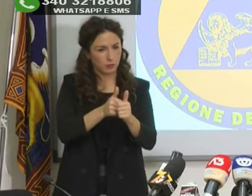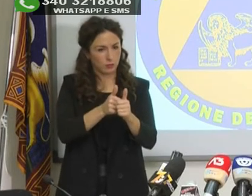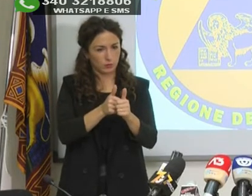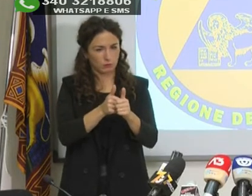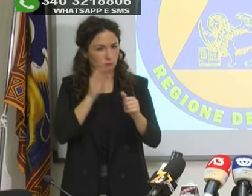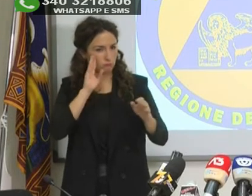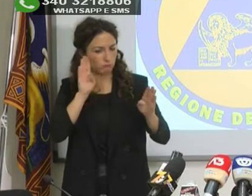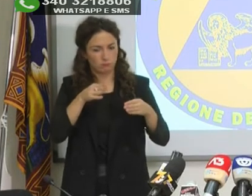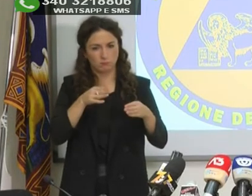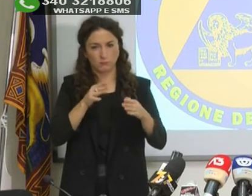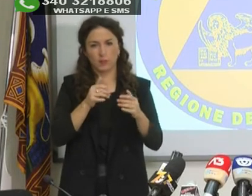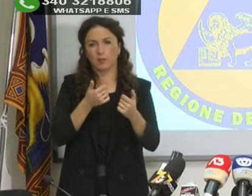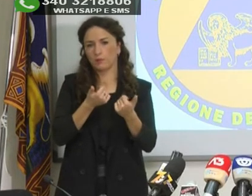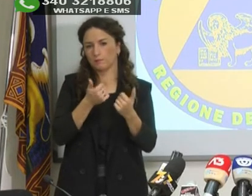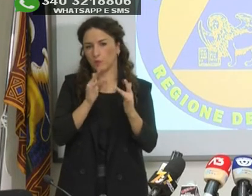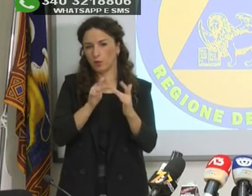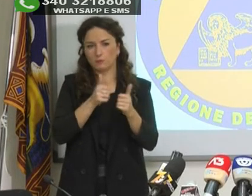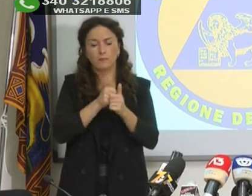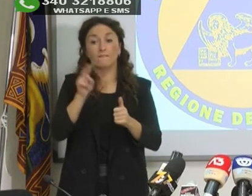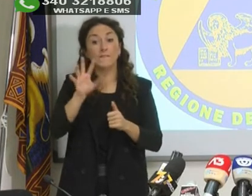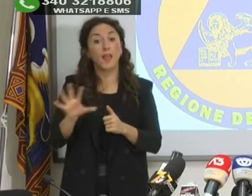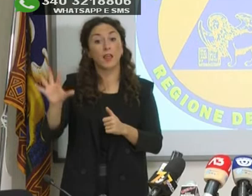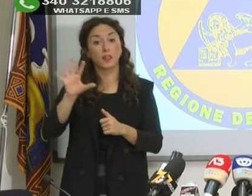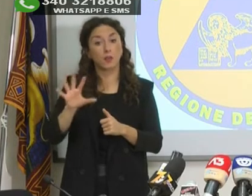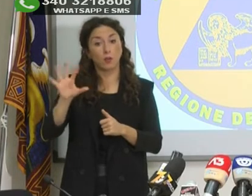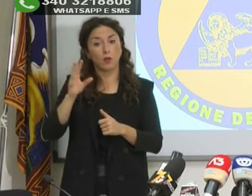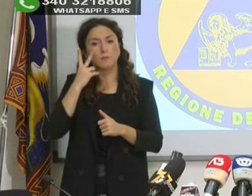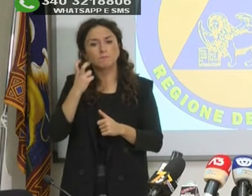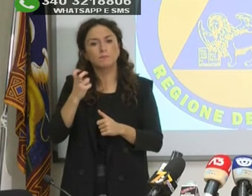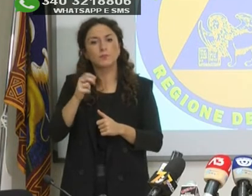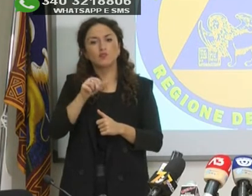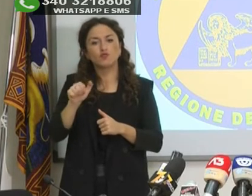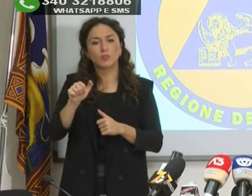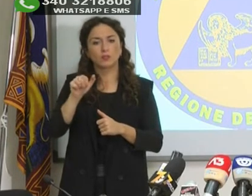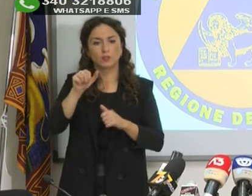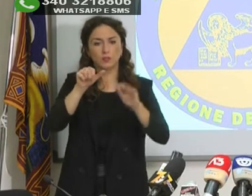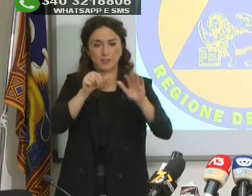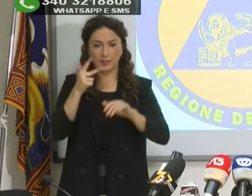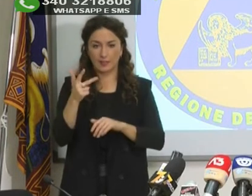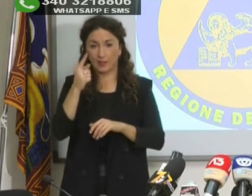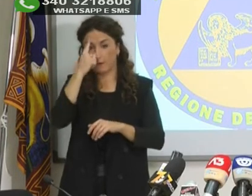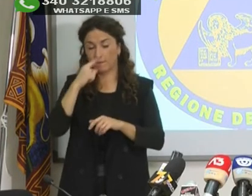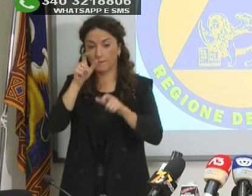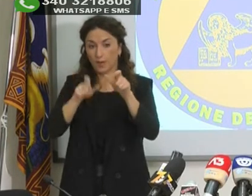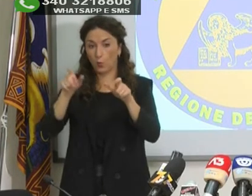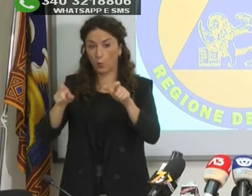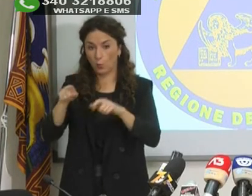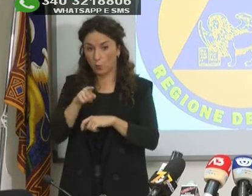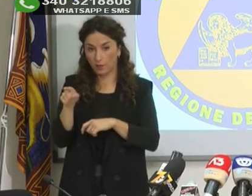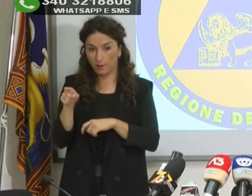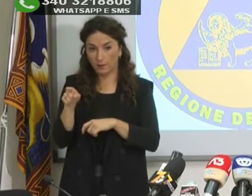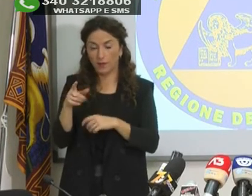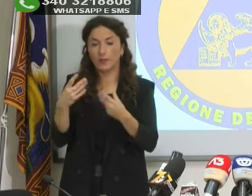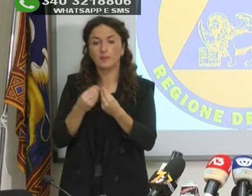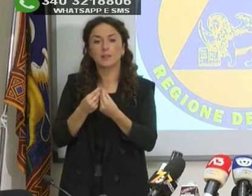per il contact tracing. Per quanto riguarda Regione Veneto, prevede 163 figure che con